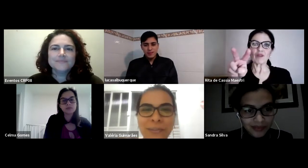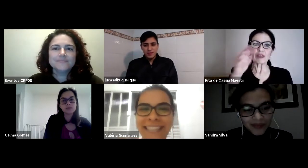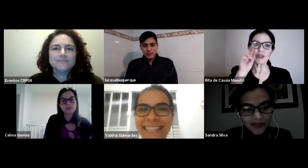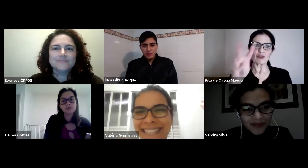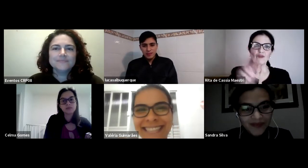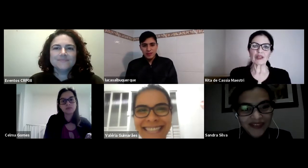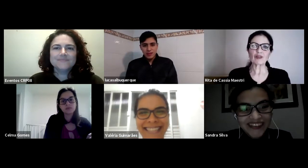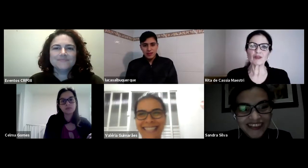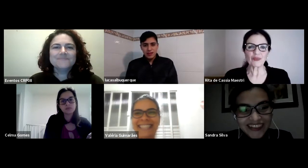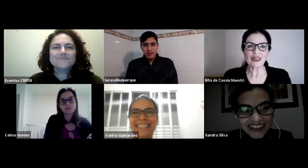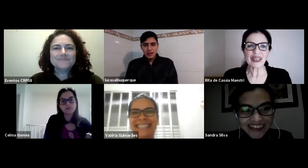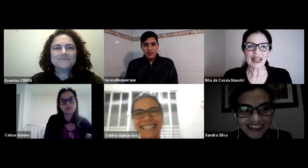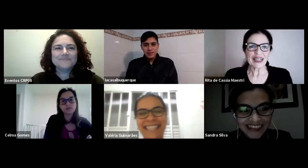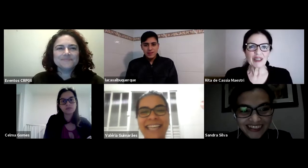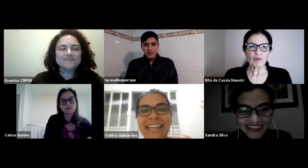Boa noite.